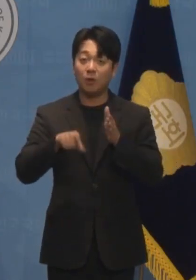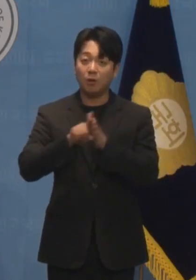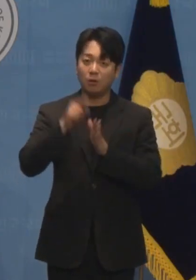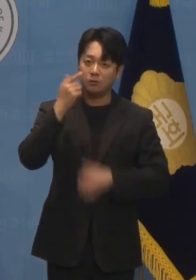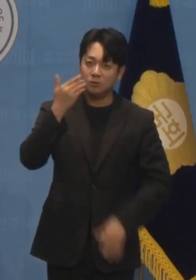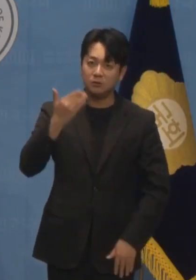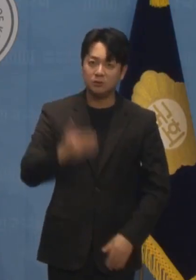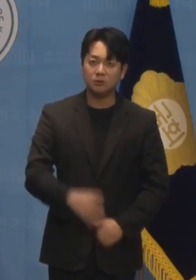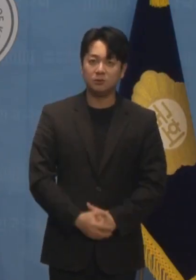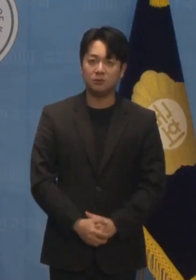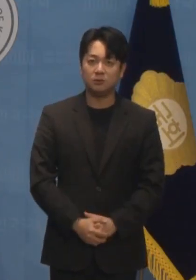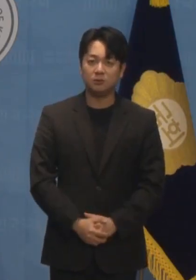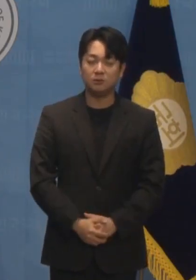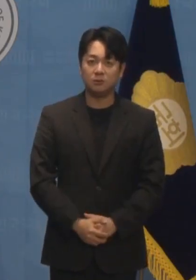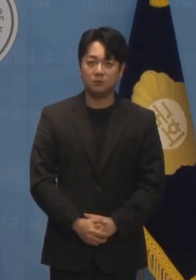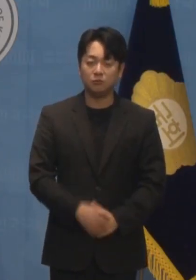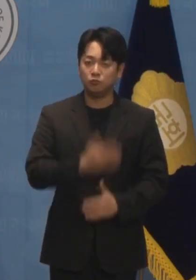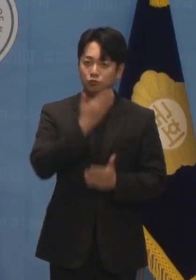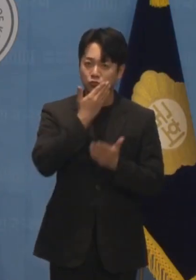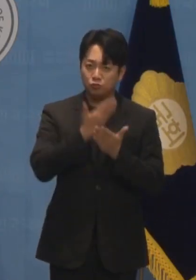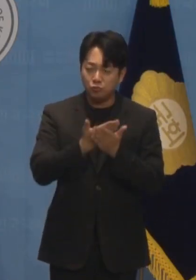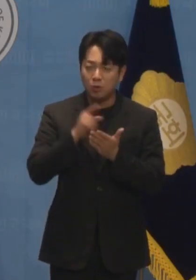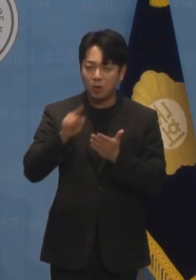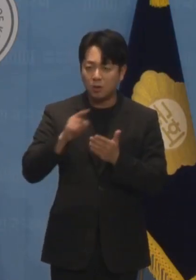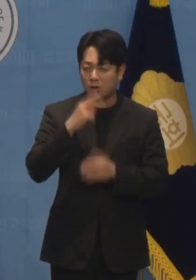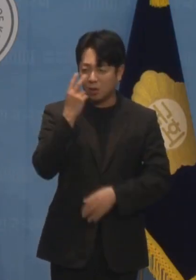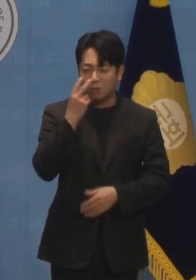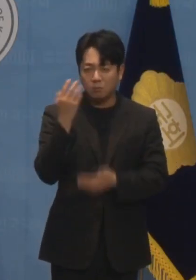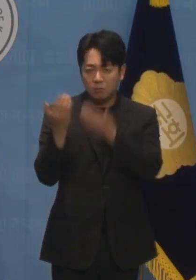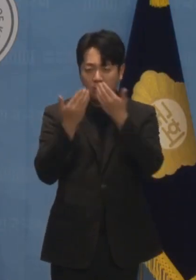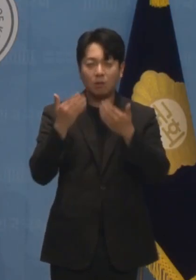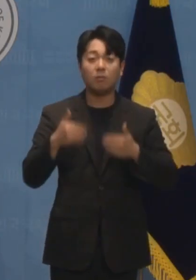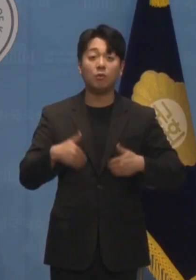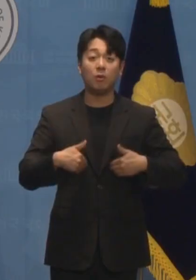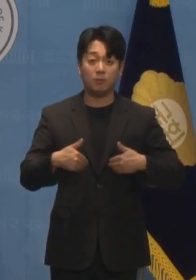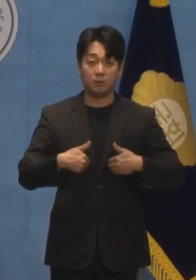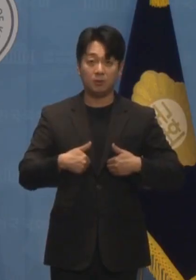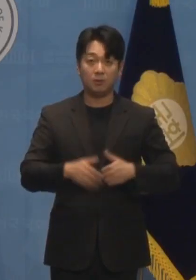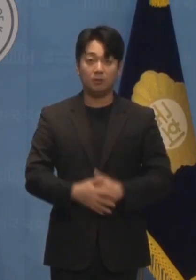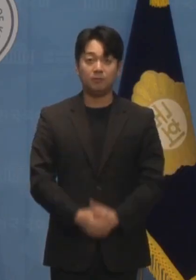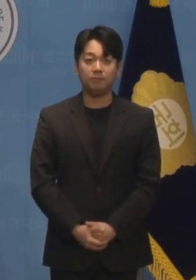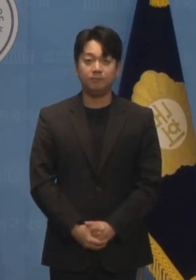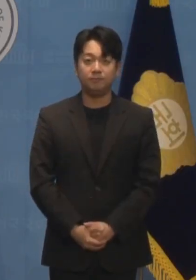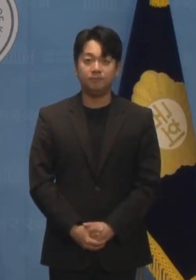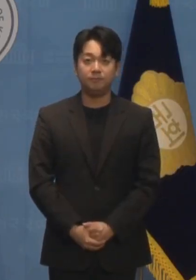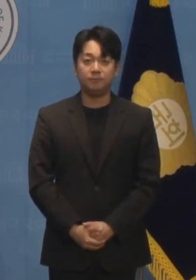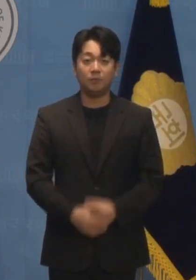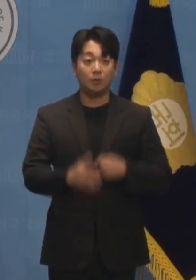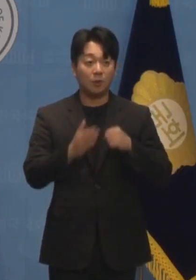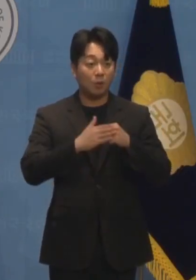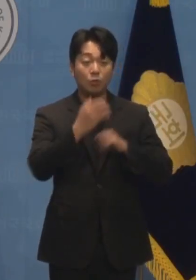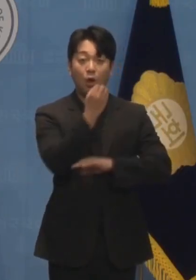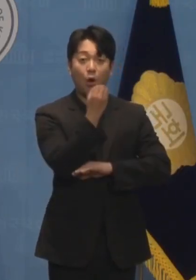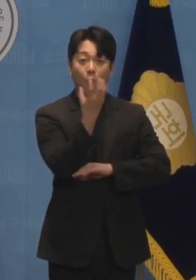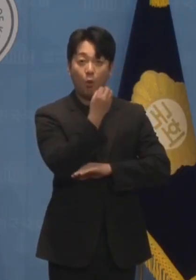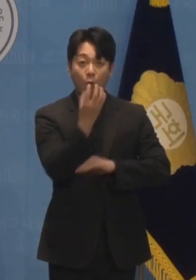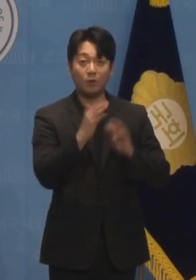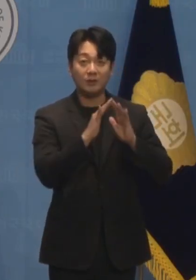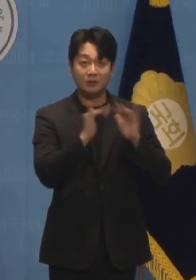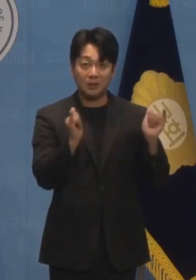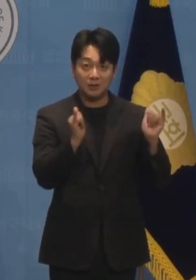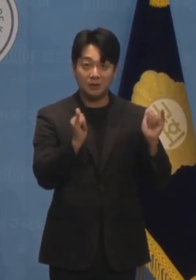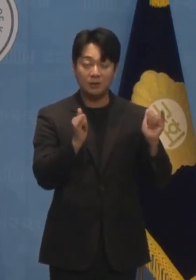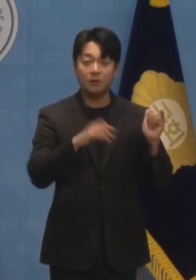대단히 중요한 언론의 검증입니다. 따라서 언론사가 대통령의 골프 현장을 취재한